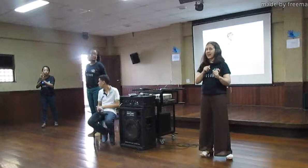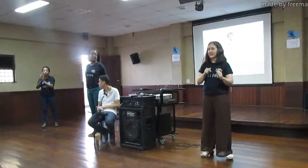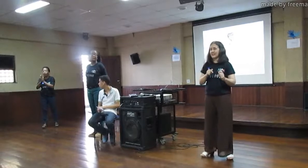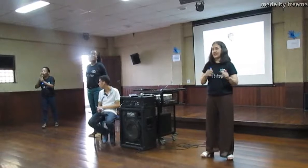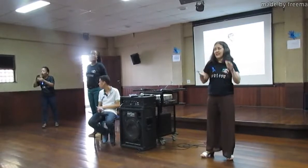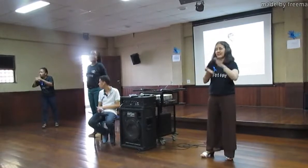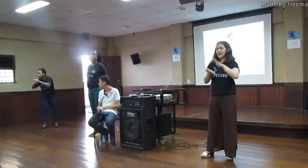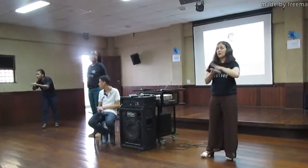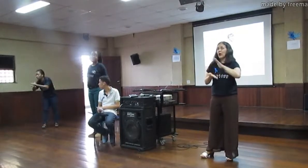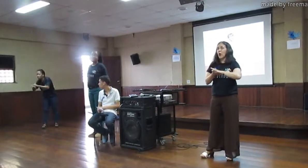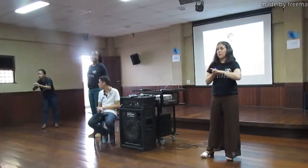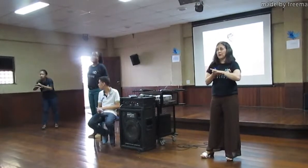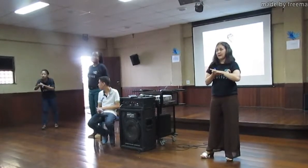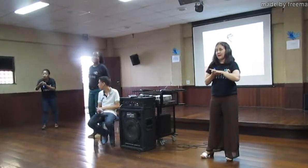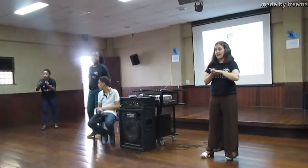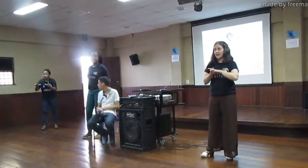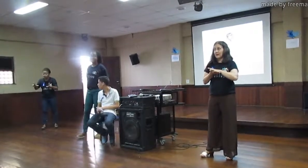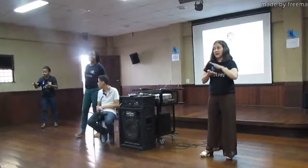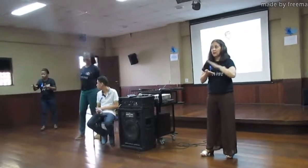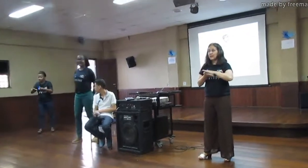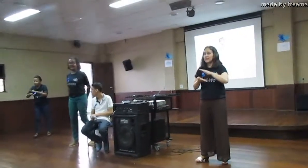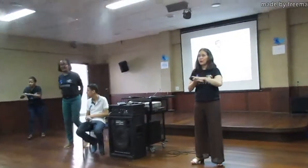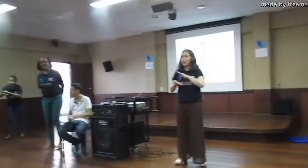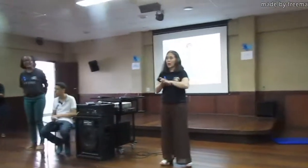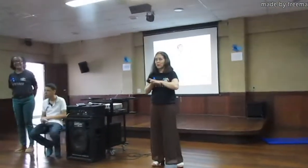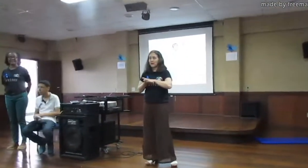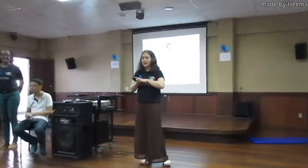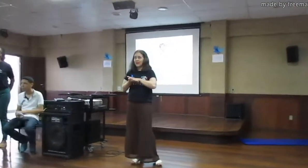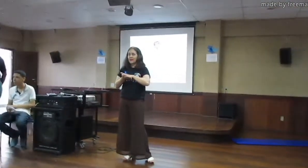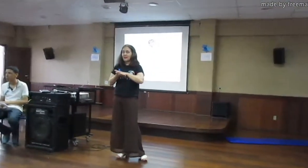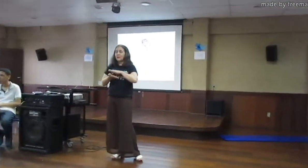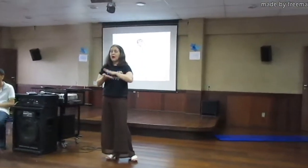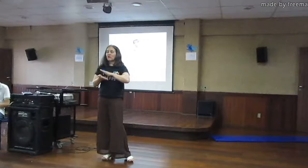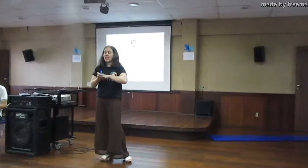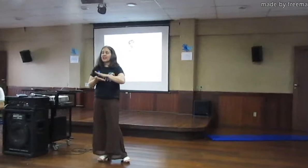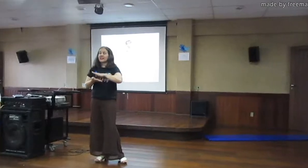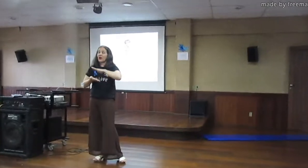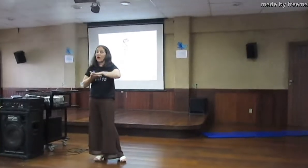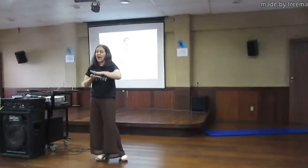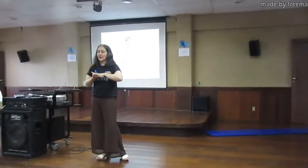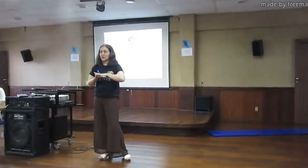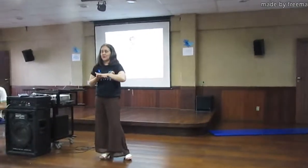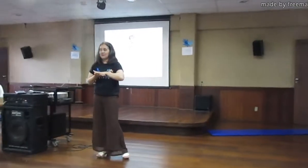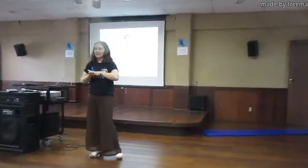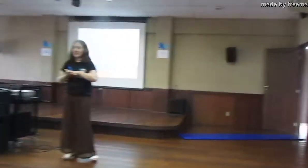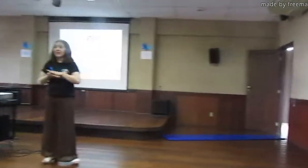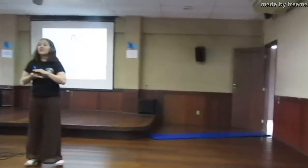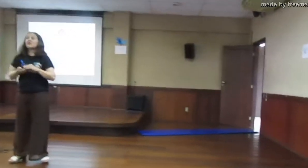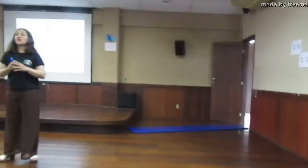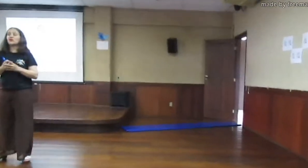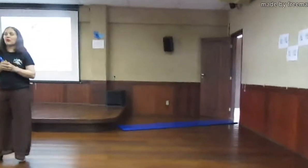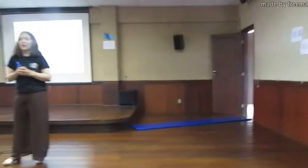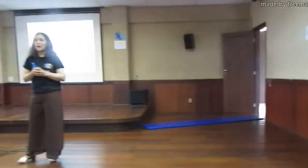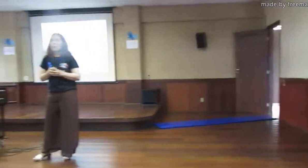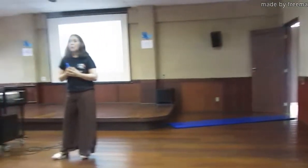debaixo da carteira. Tem um envelope. Verifique se tem um envelope. Embaixo da cadeira, está colado.